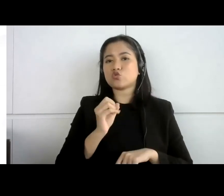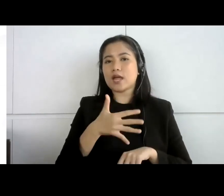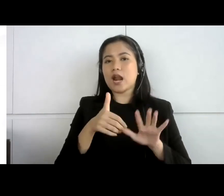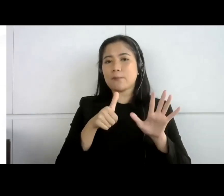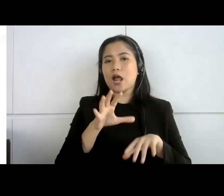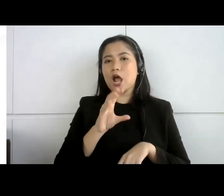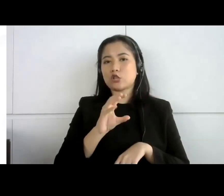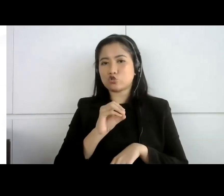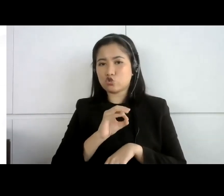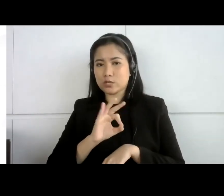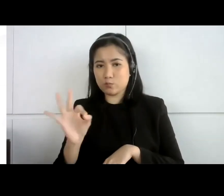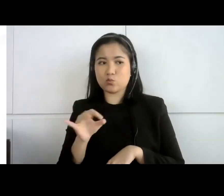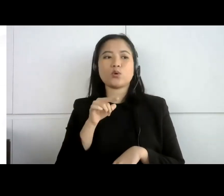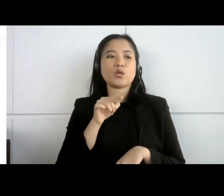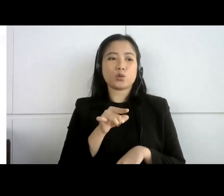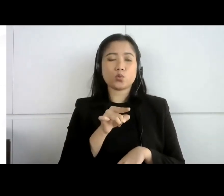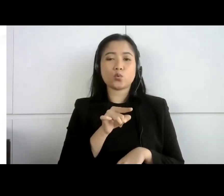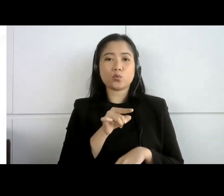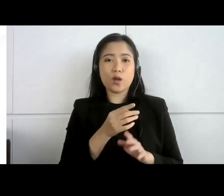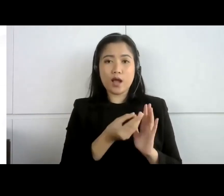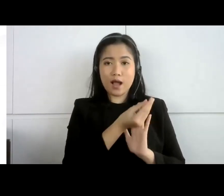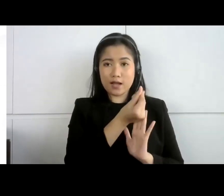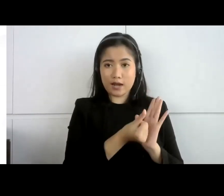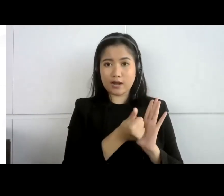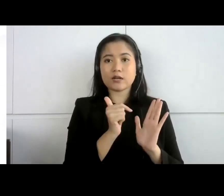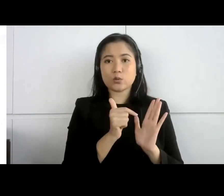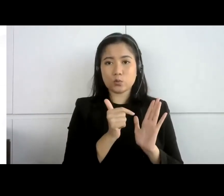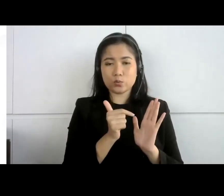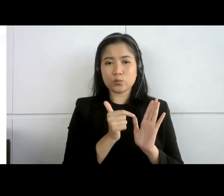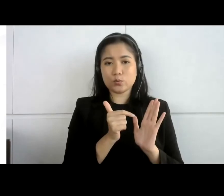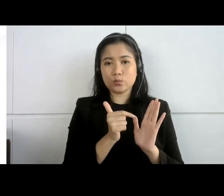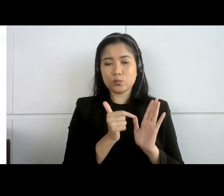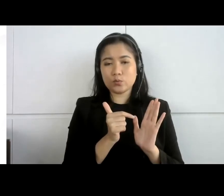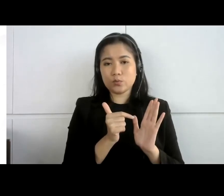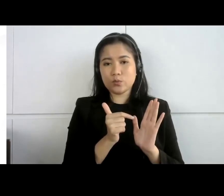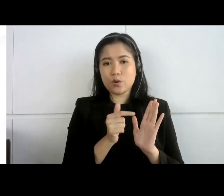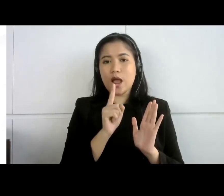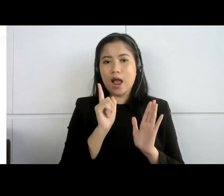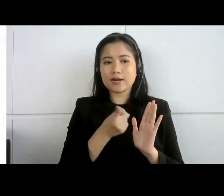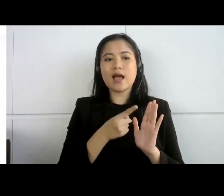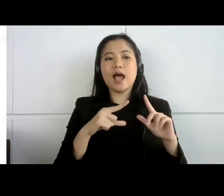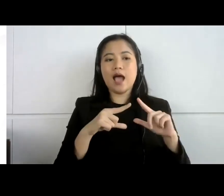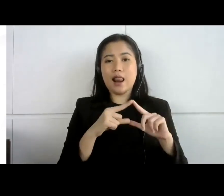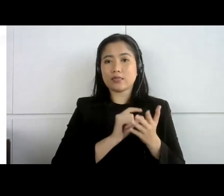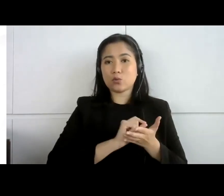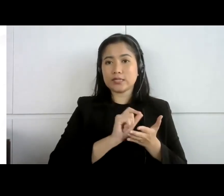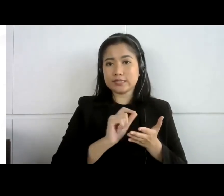Ya, di mana yang di dalamnya termasuk ATK,